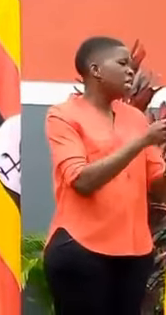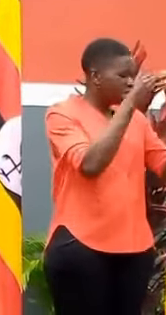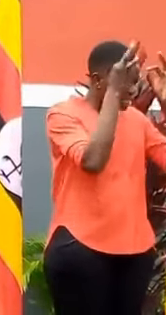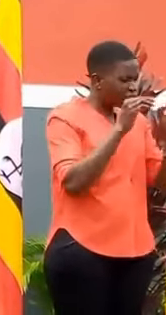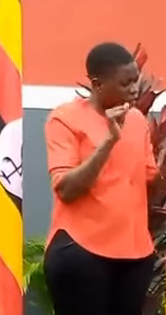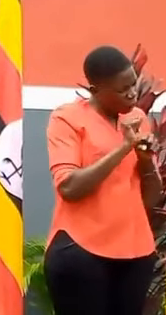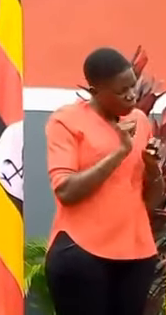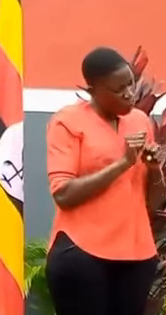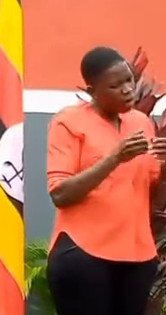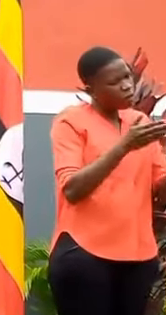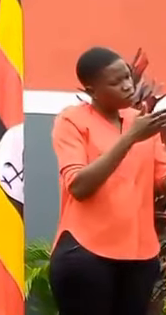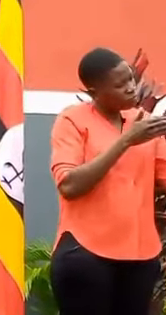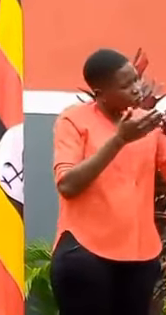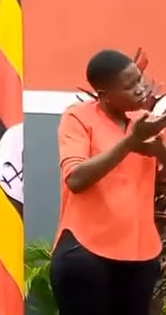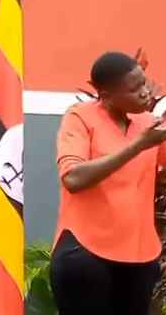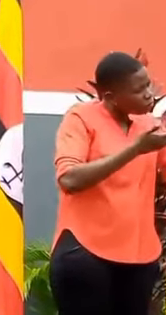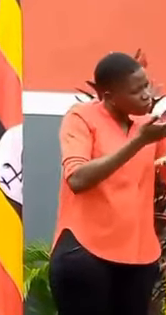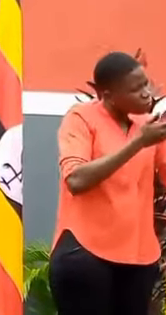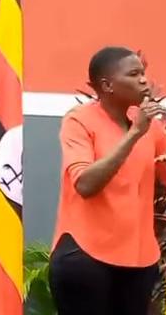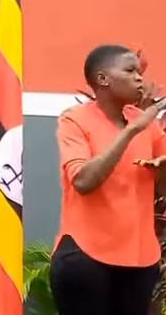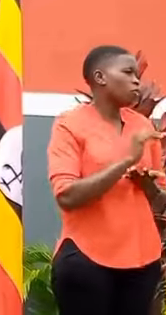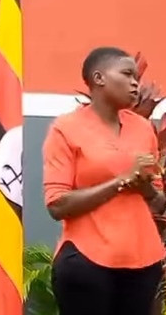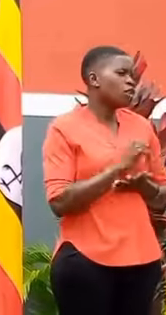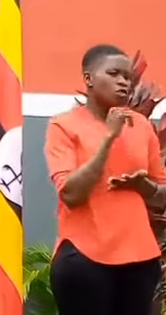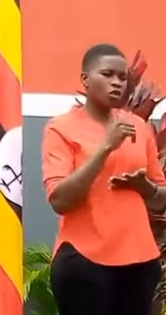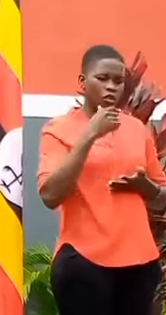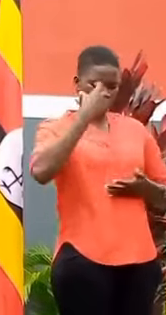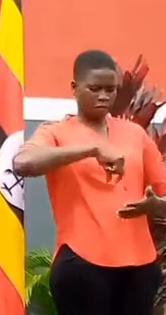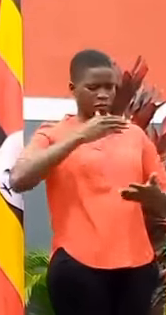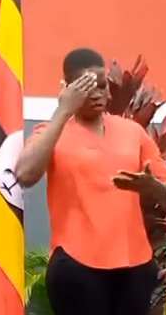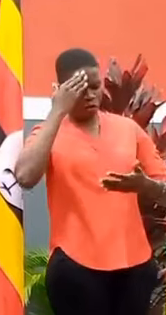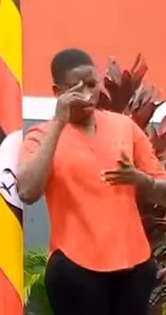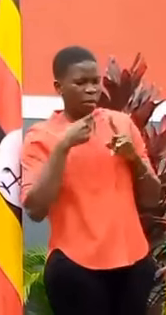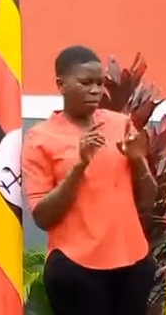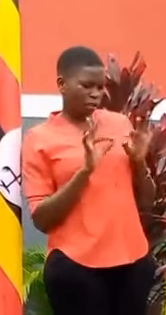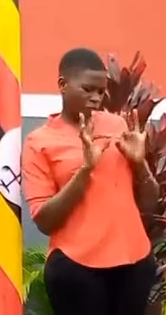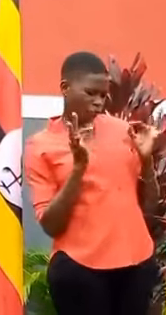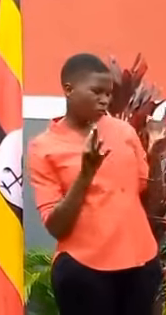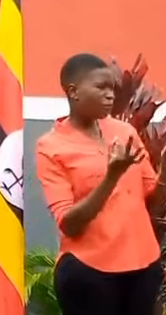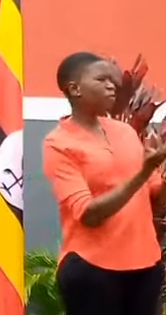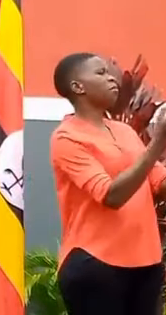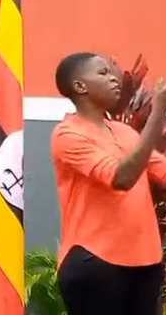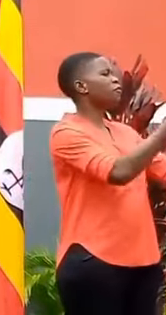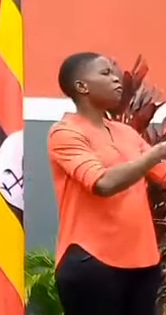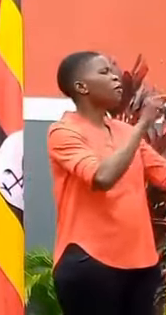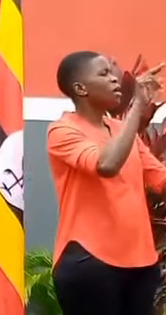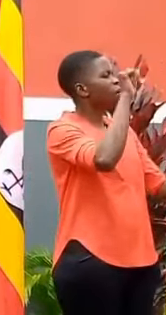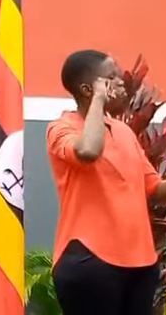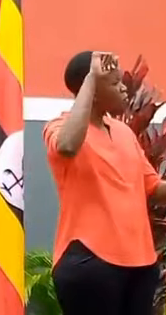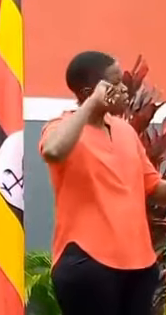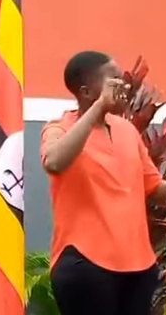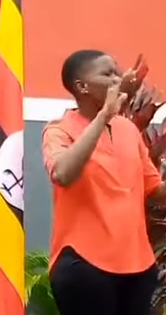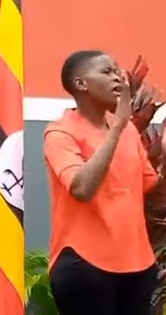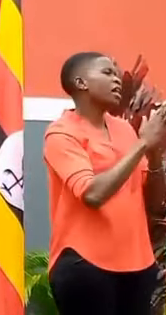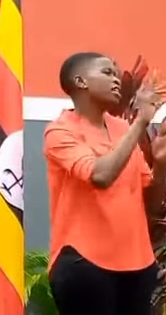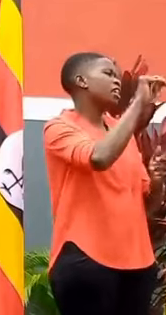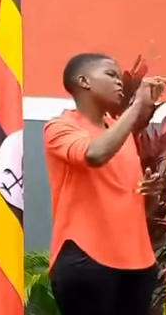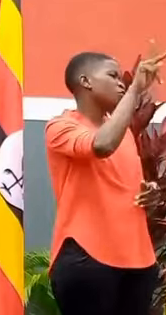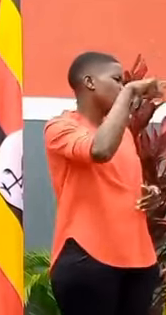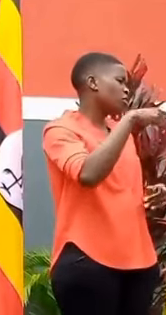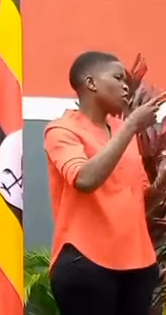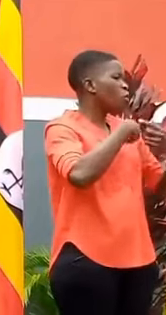closely, si kumanyagana nange nzeka wabula ne famire yonna eya People Power ne National Unity Platform.